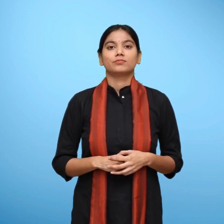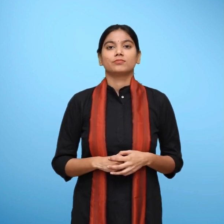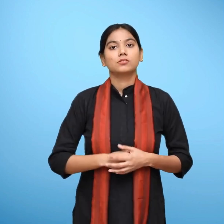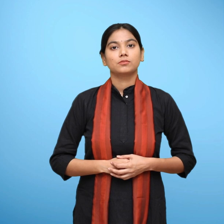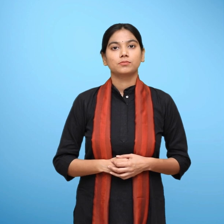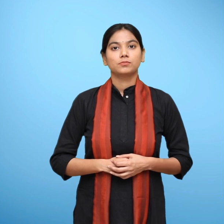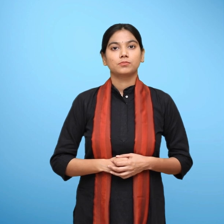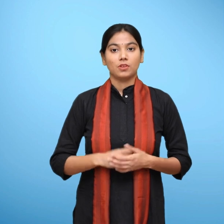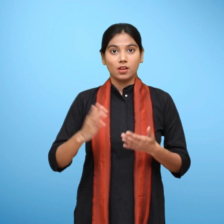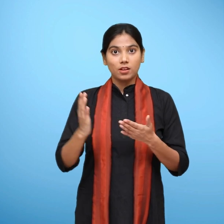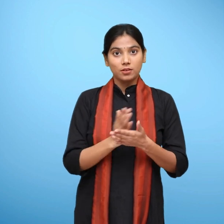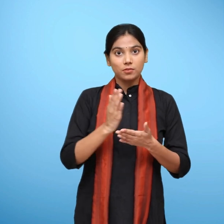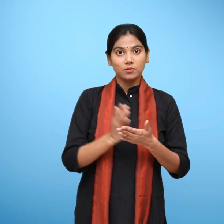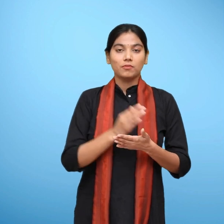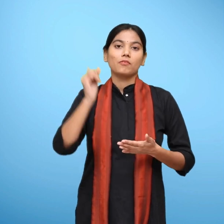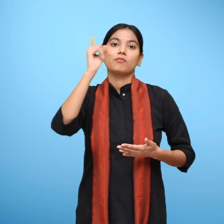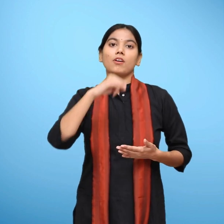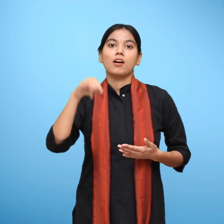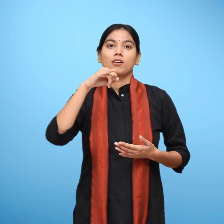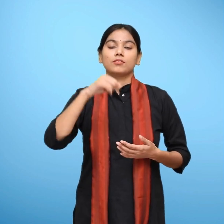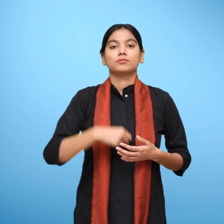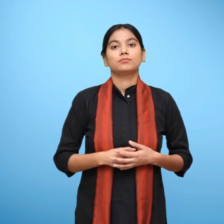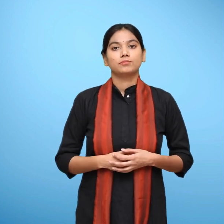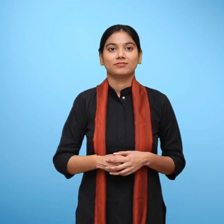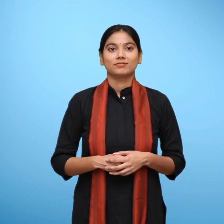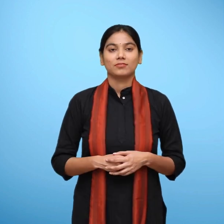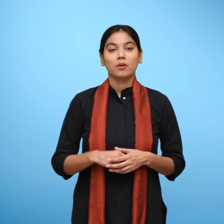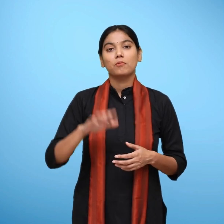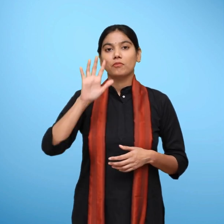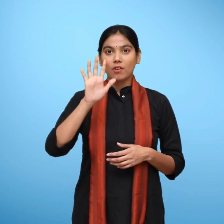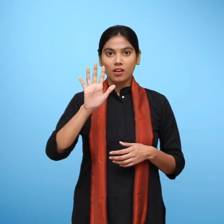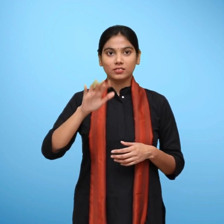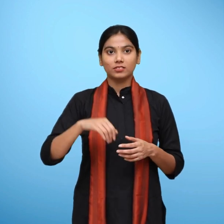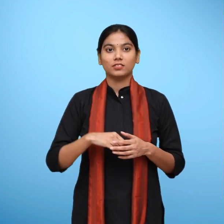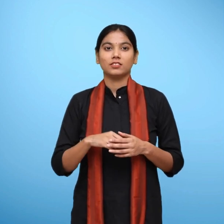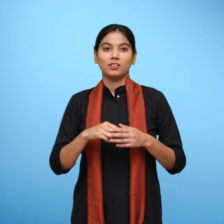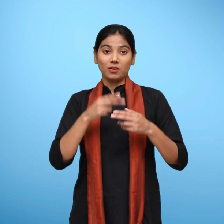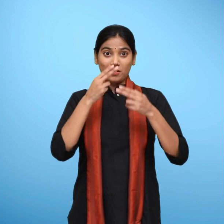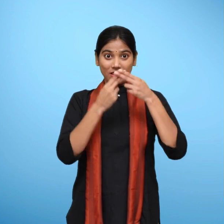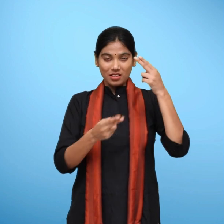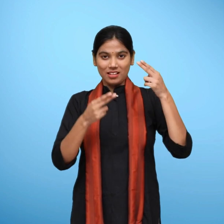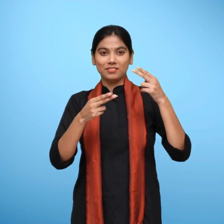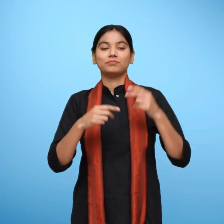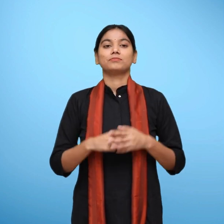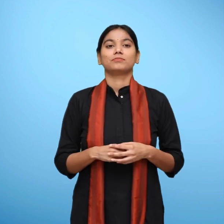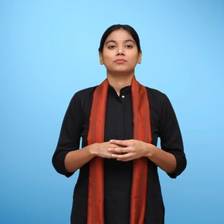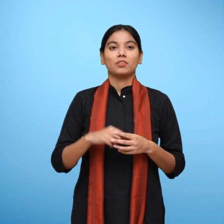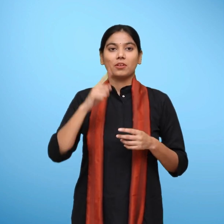करें पृष्ठ संख्या छ पांच यह कहानी मीना के